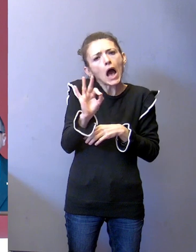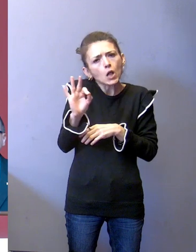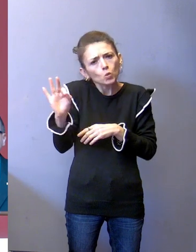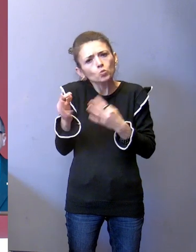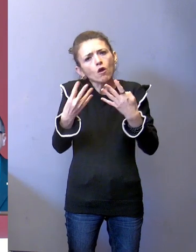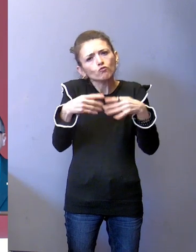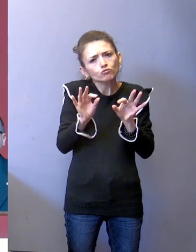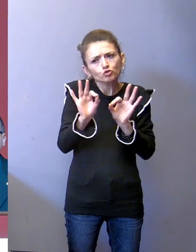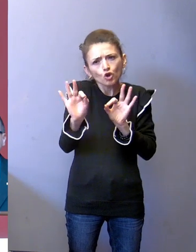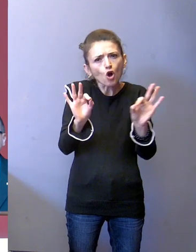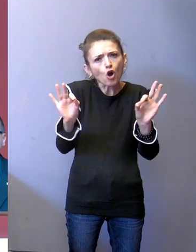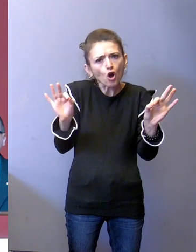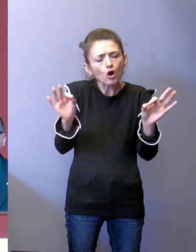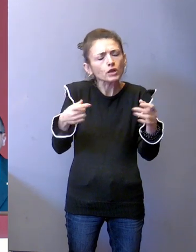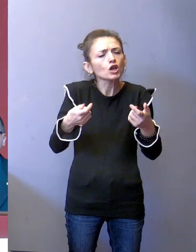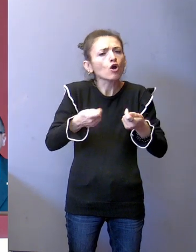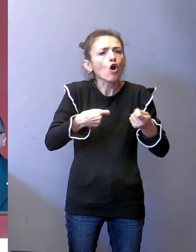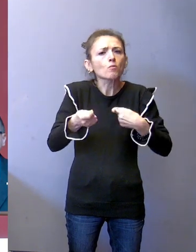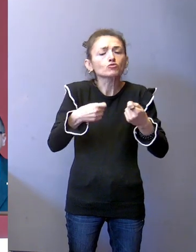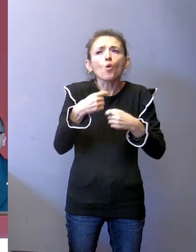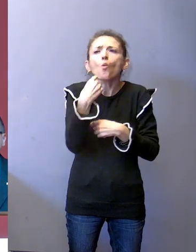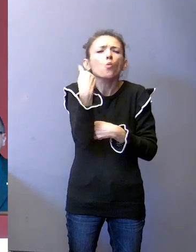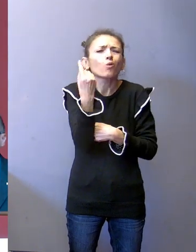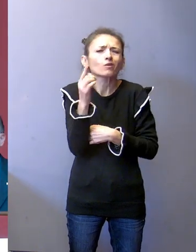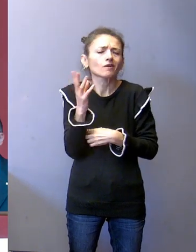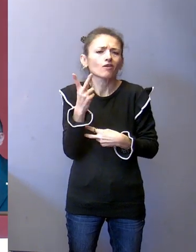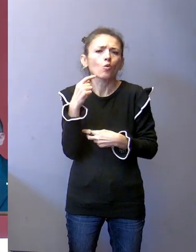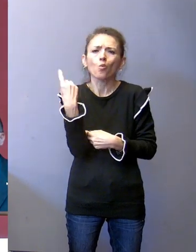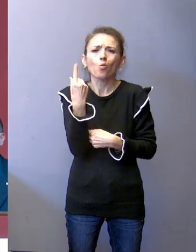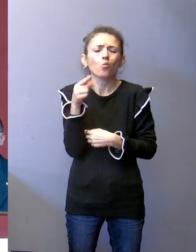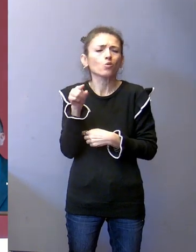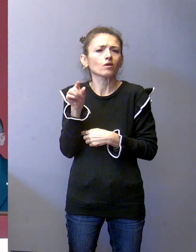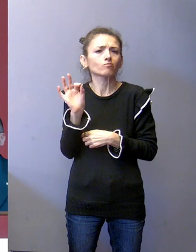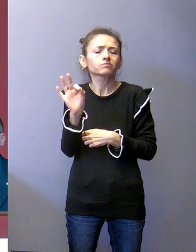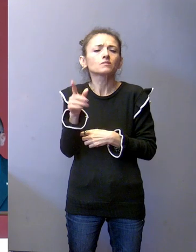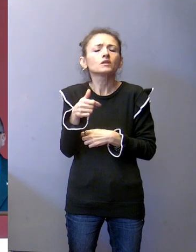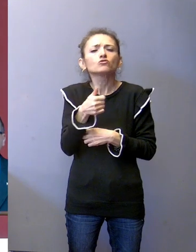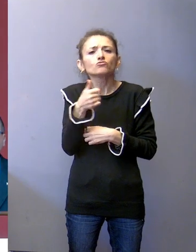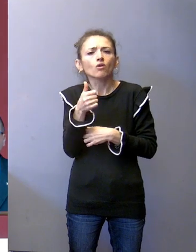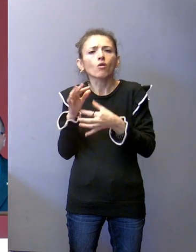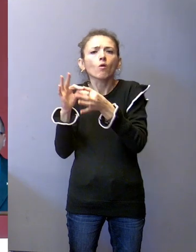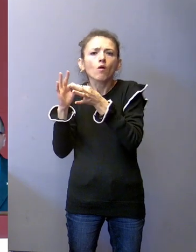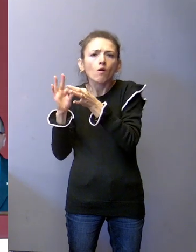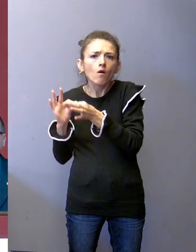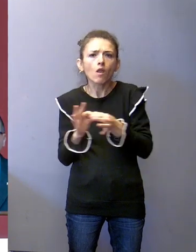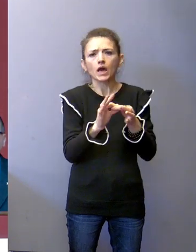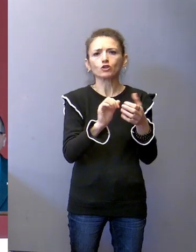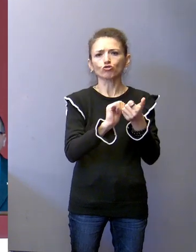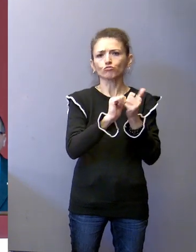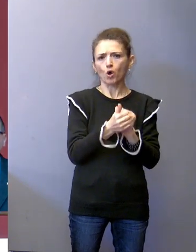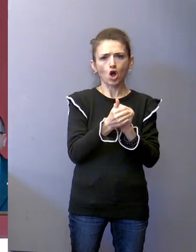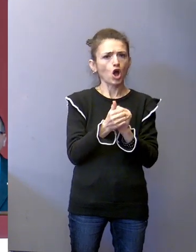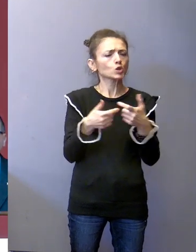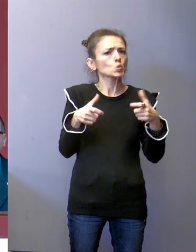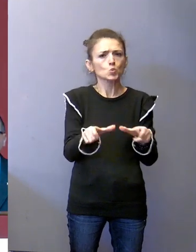ma anzi non alcune sostanzialmente un'unica funzione commerciale di esercizi strettamente collegati allo sport